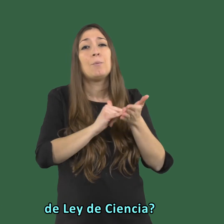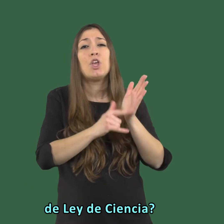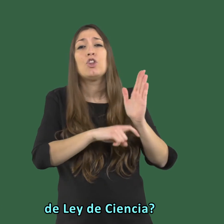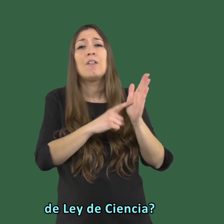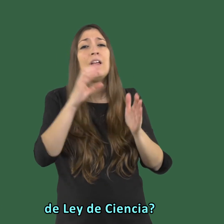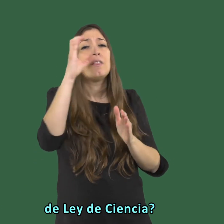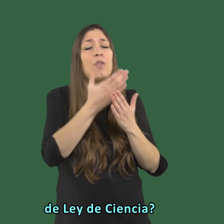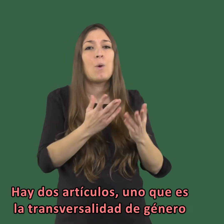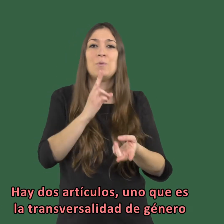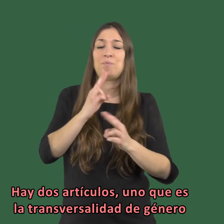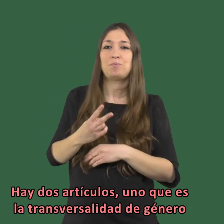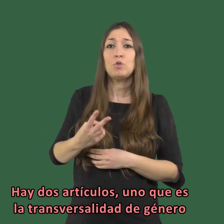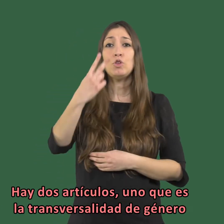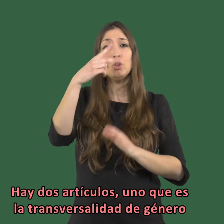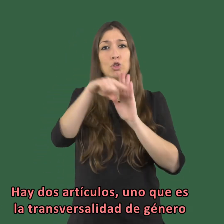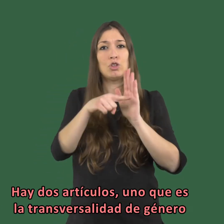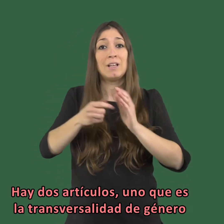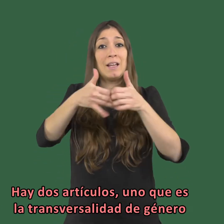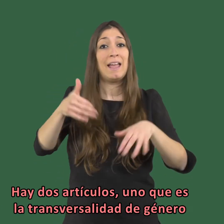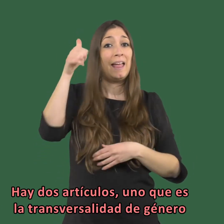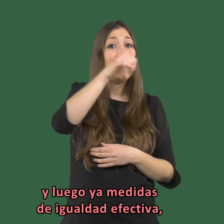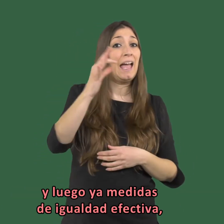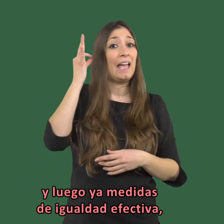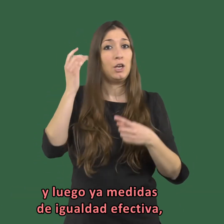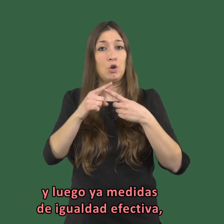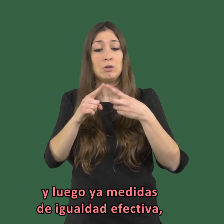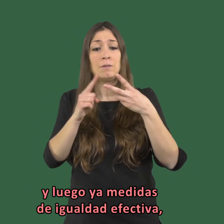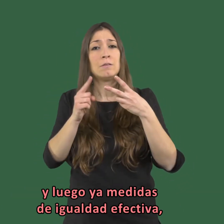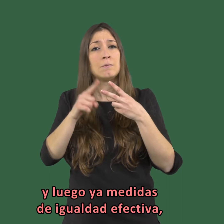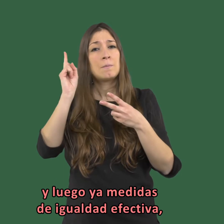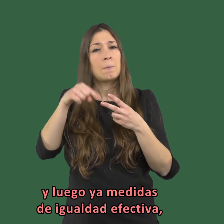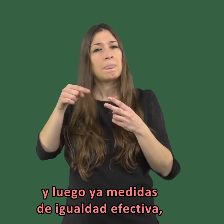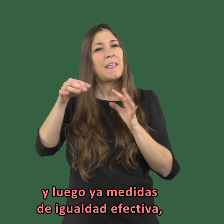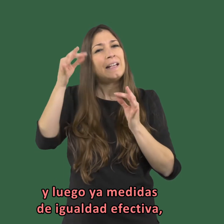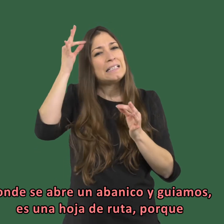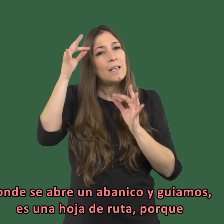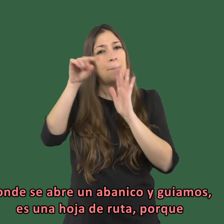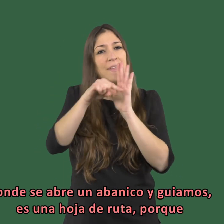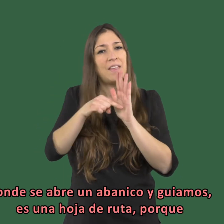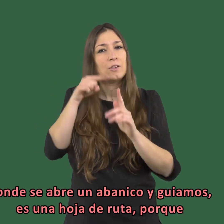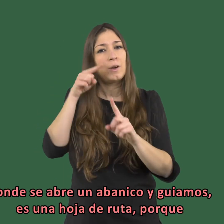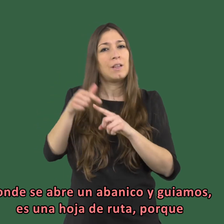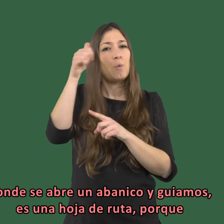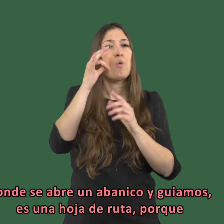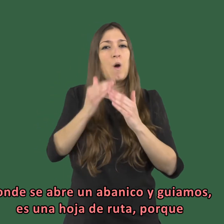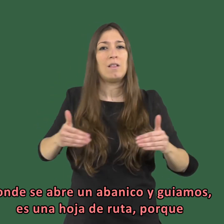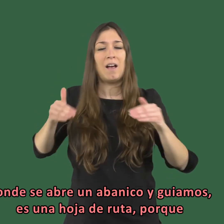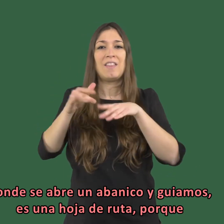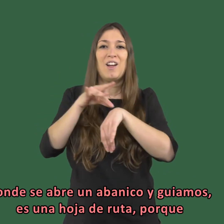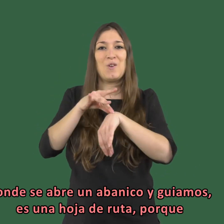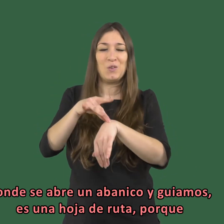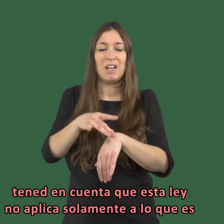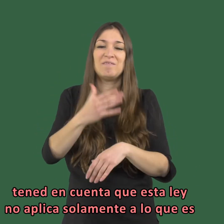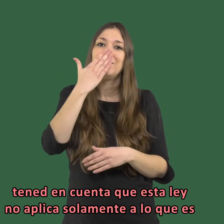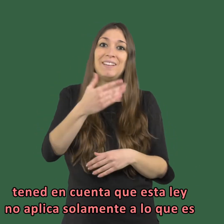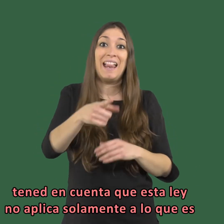de ciencia? Hay dos artículos, uno que es la transversalidad de género y luego ya medidas de igualdad efectiva, donde se abre un abanico y guiamos, es una hoja de ruta,